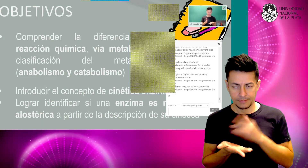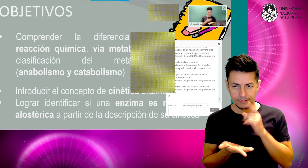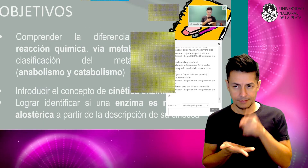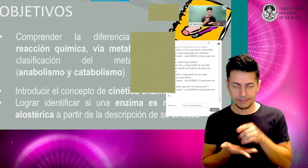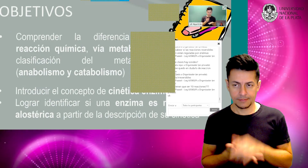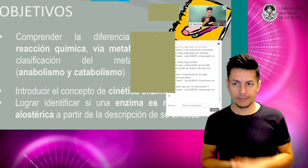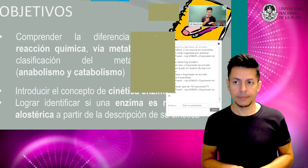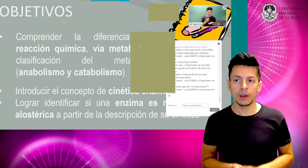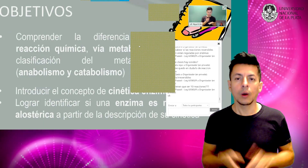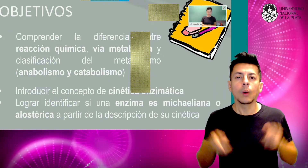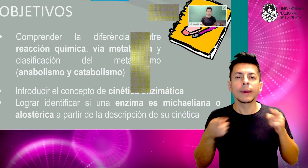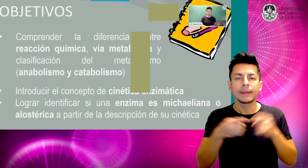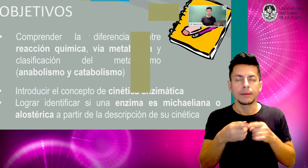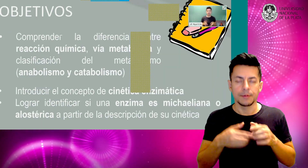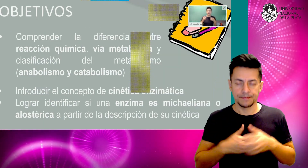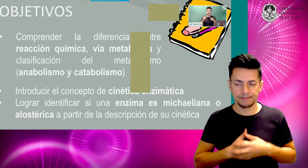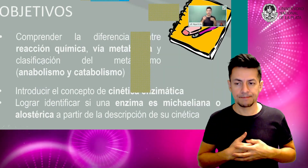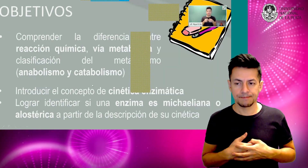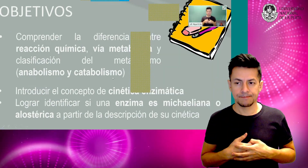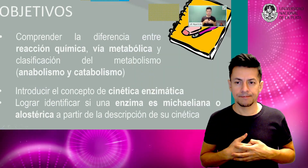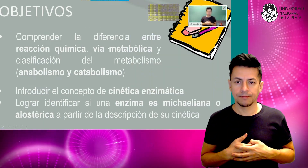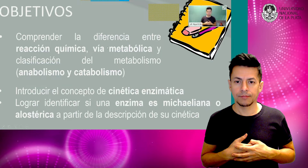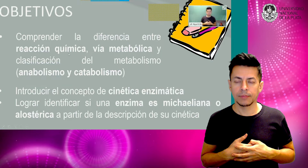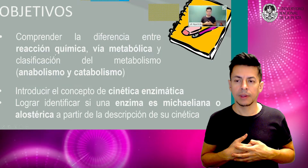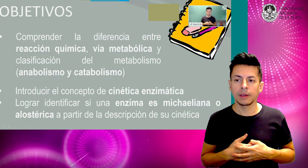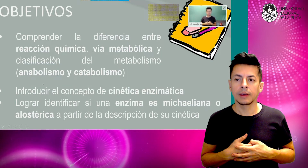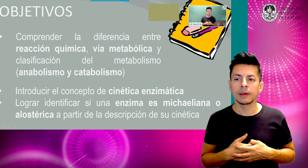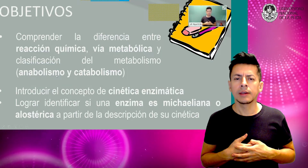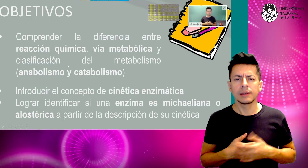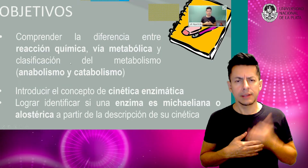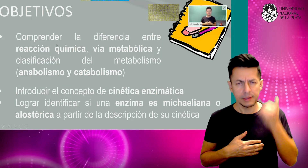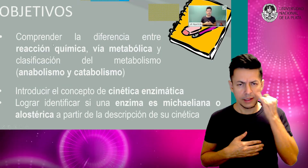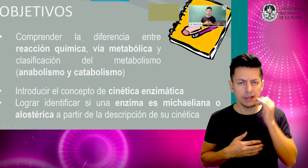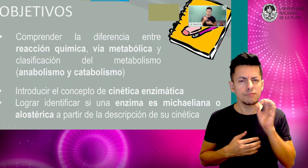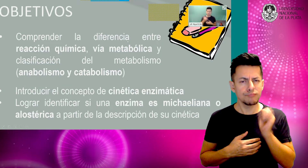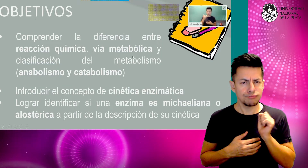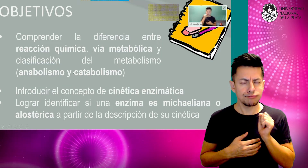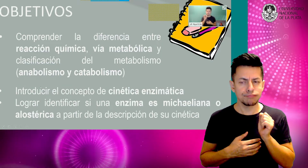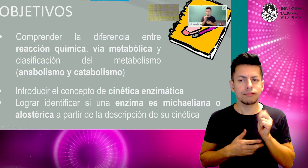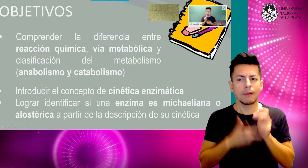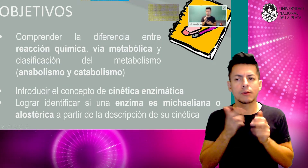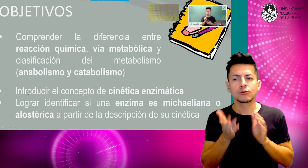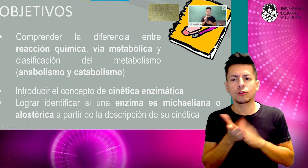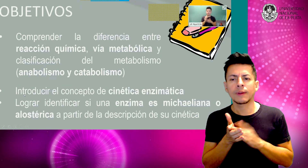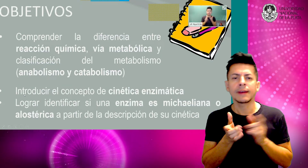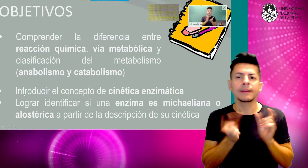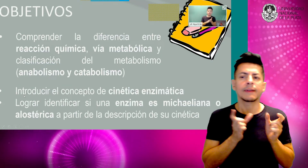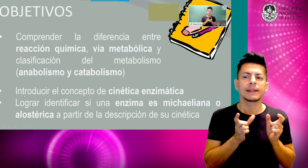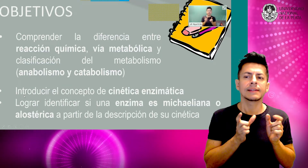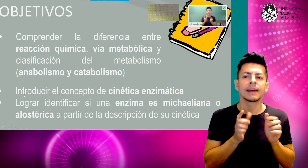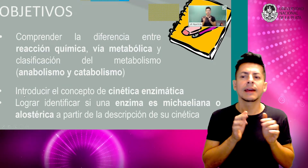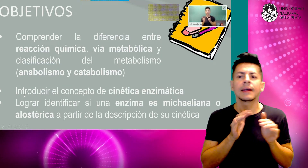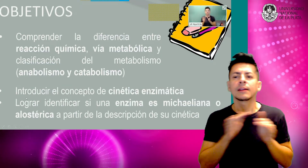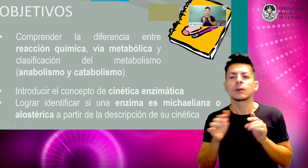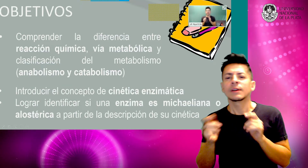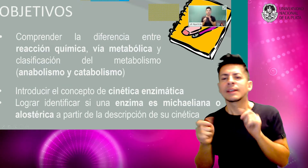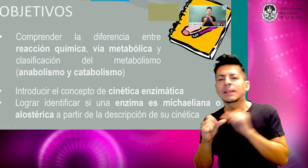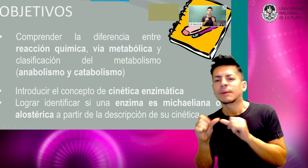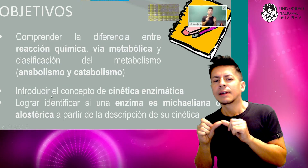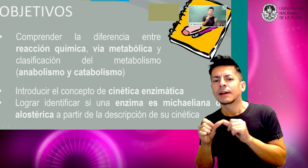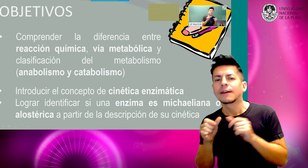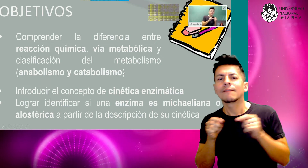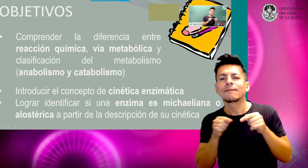los objetivos. Ya hablamos de la diferencia entre reacción química vía metabólica, anabolismo y catabolismo.